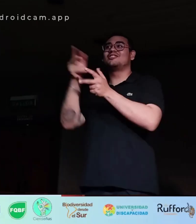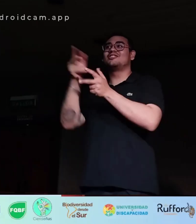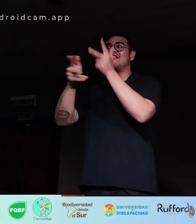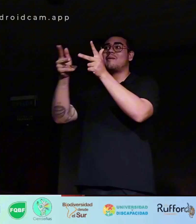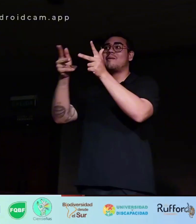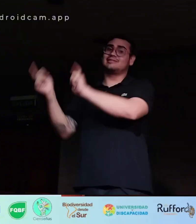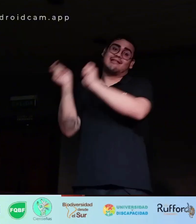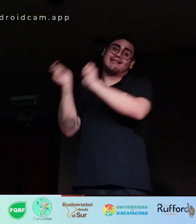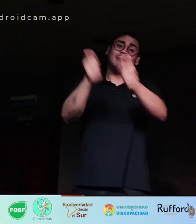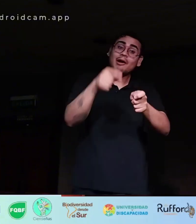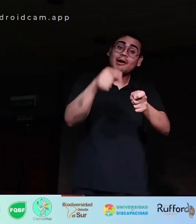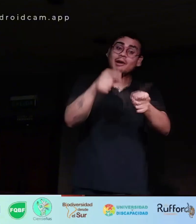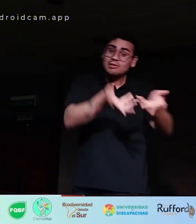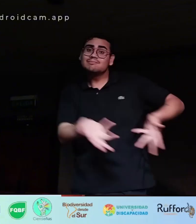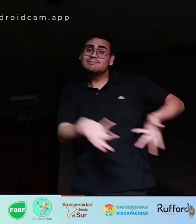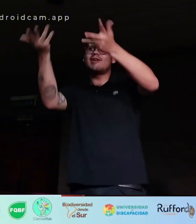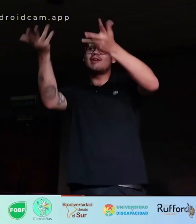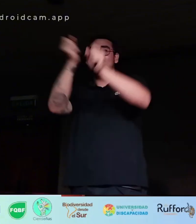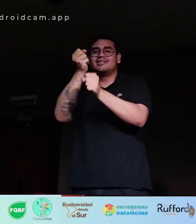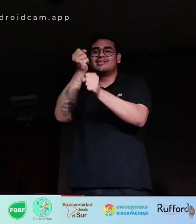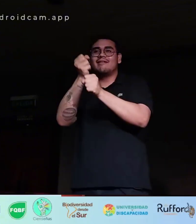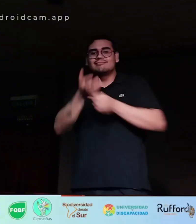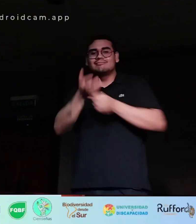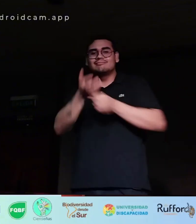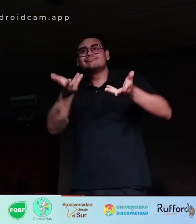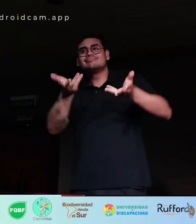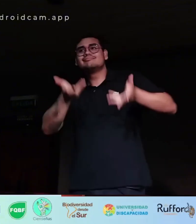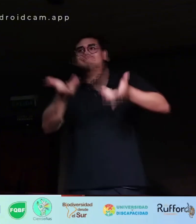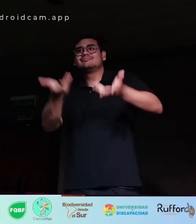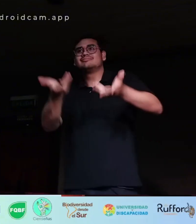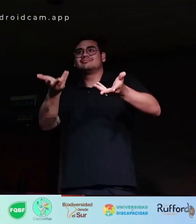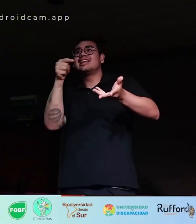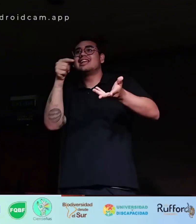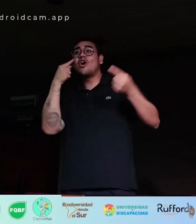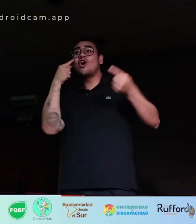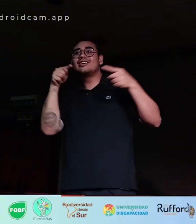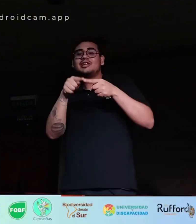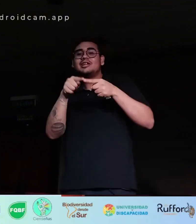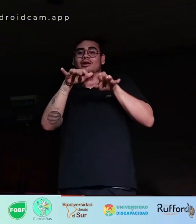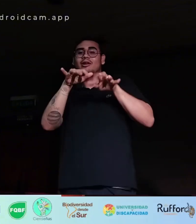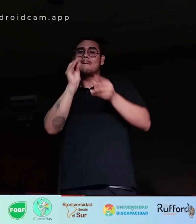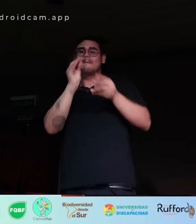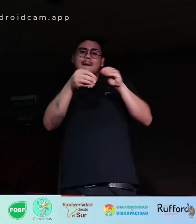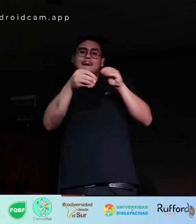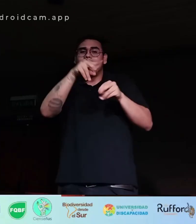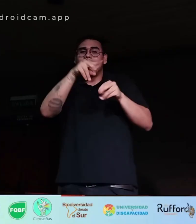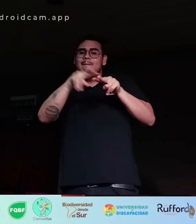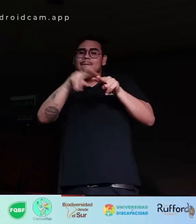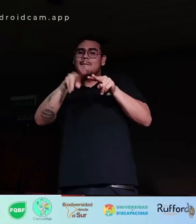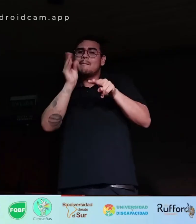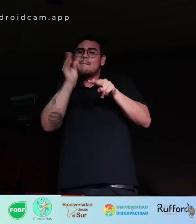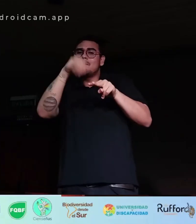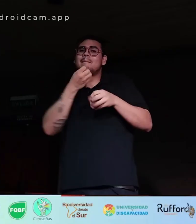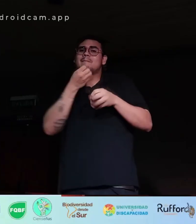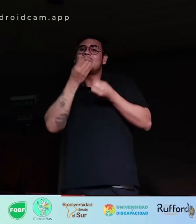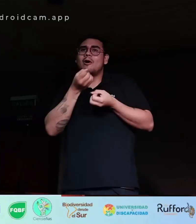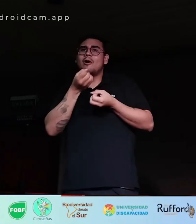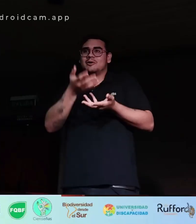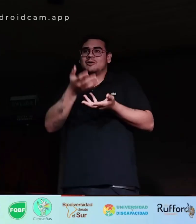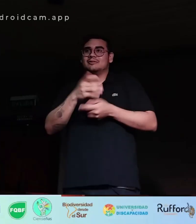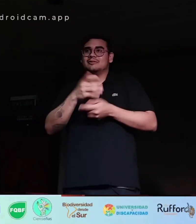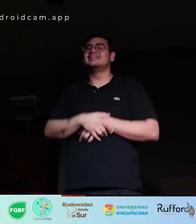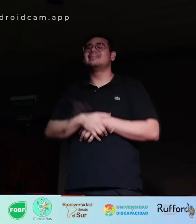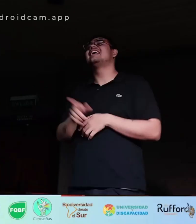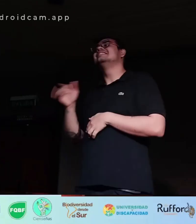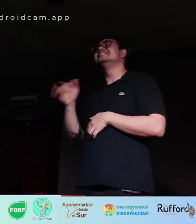ellos trabajar en ella y que la vayan mejorando, básicamente. Obviamente yo voy a estar ahí como asesorando,